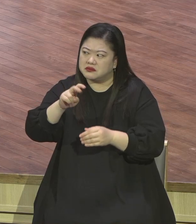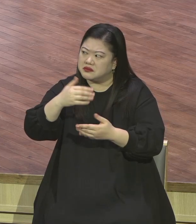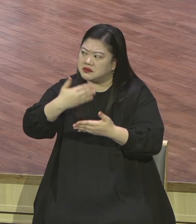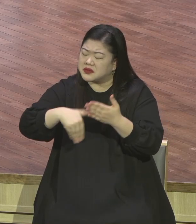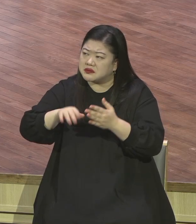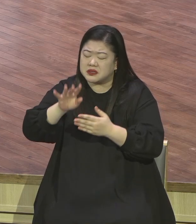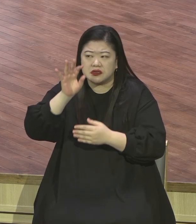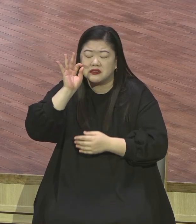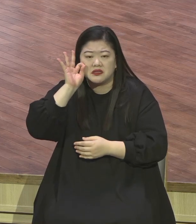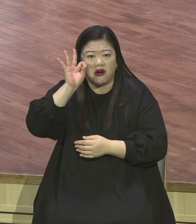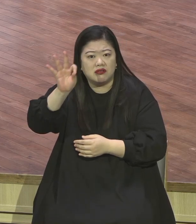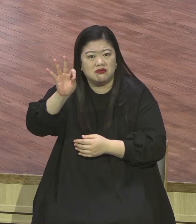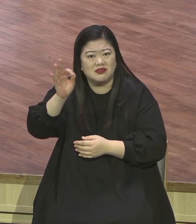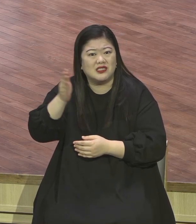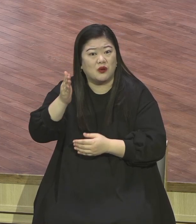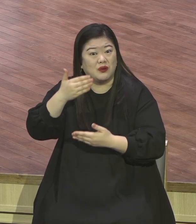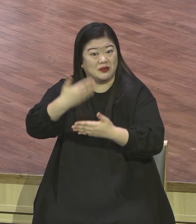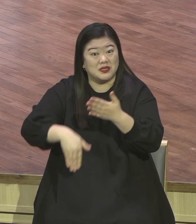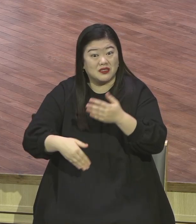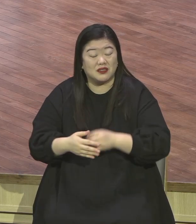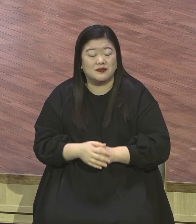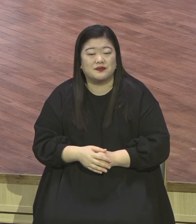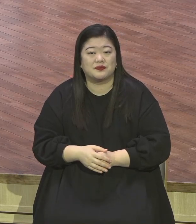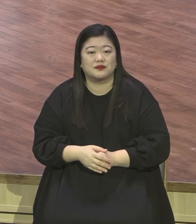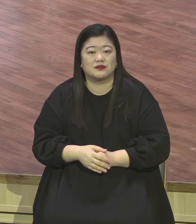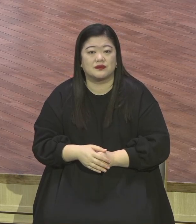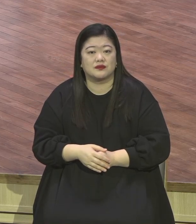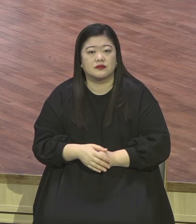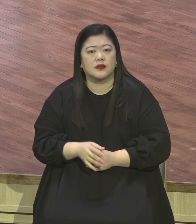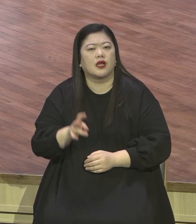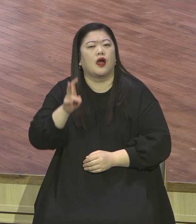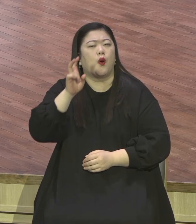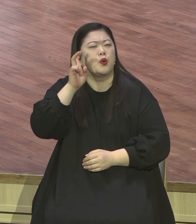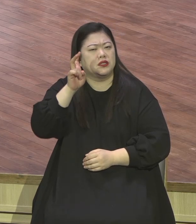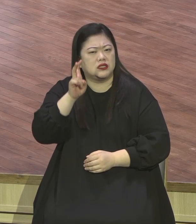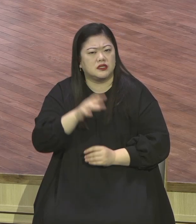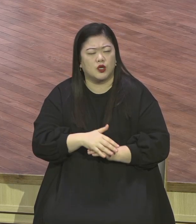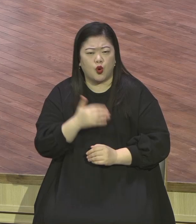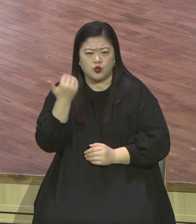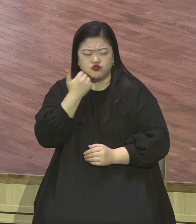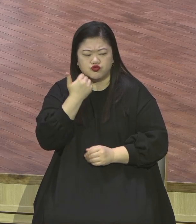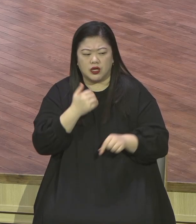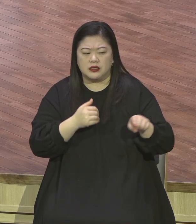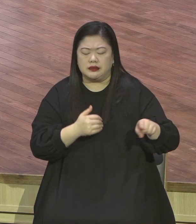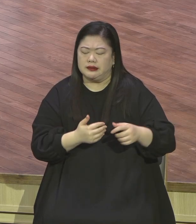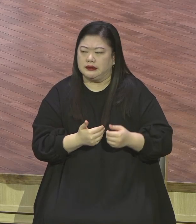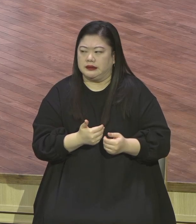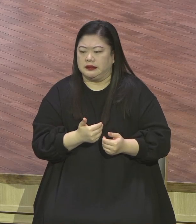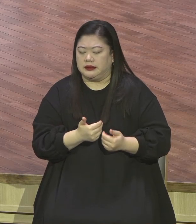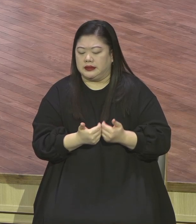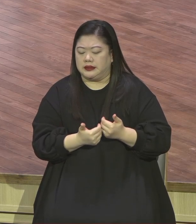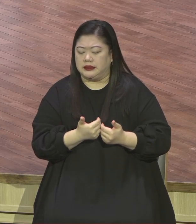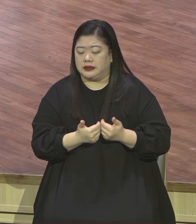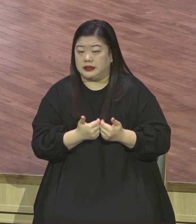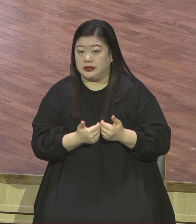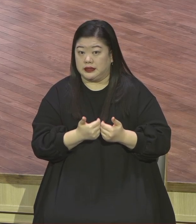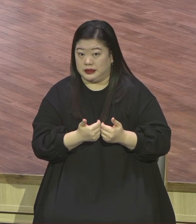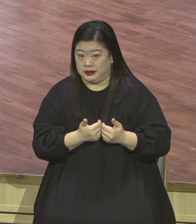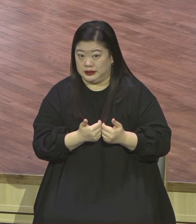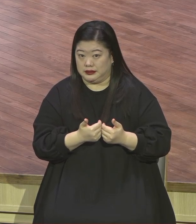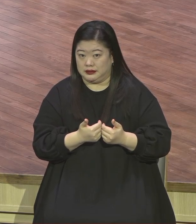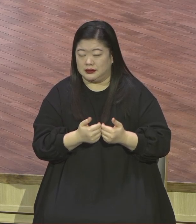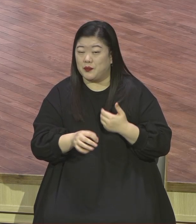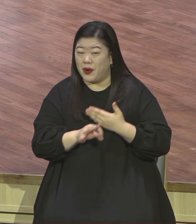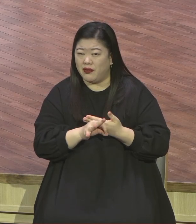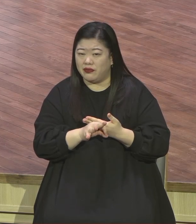여러분 발걸음 가운데 불편한 관계가 있으면 오늘 복음의 눈으로 다시